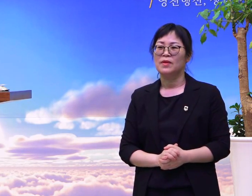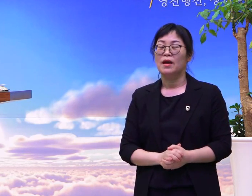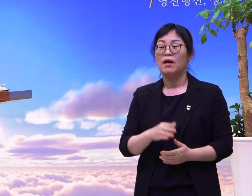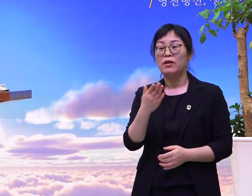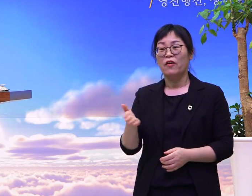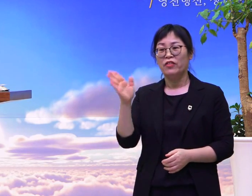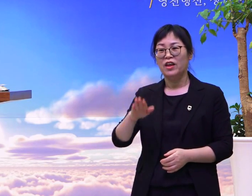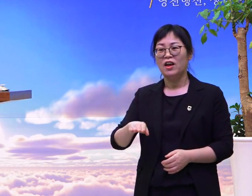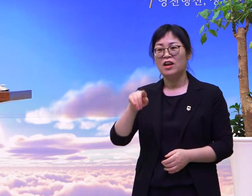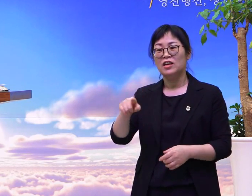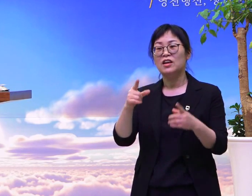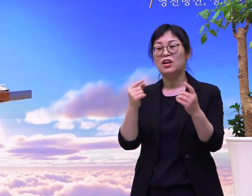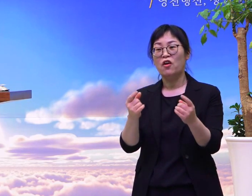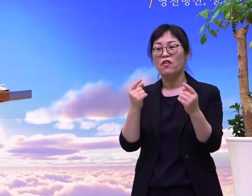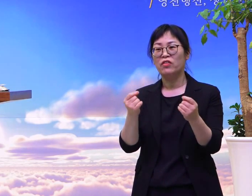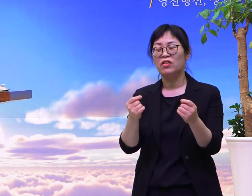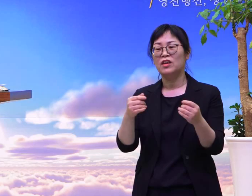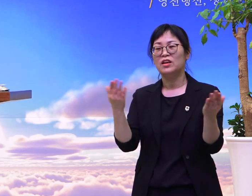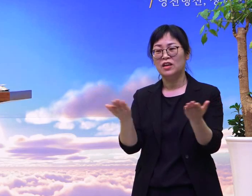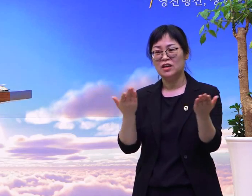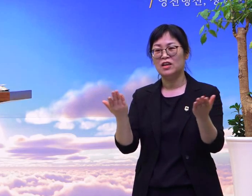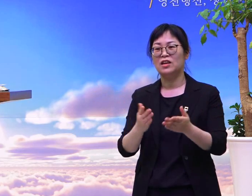그런데 이런 기가 막힌 일이